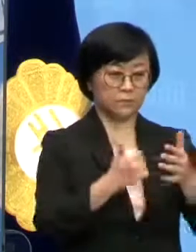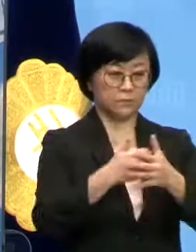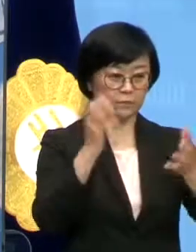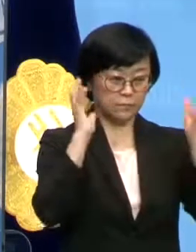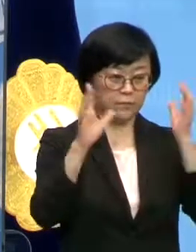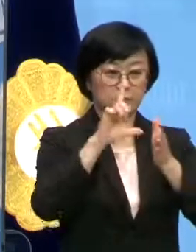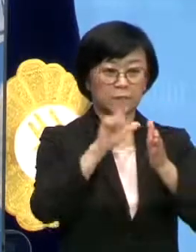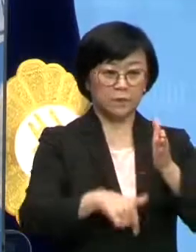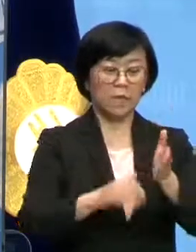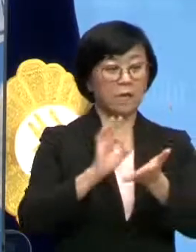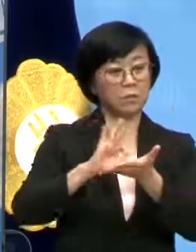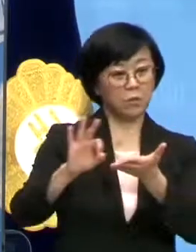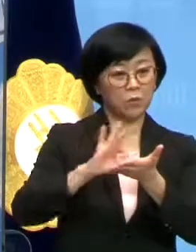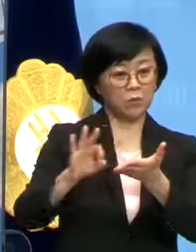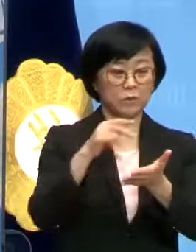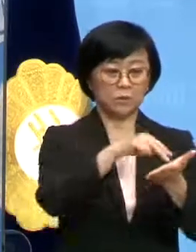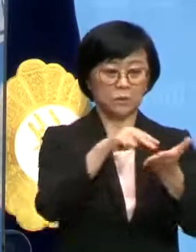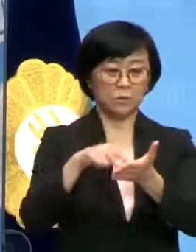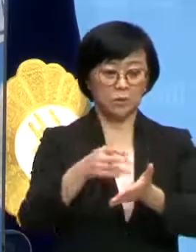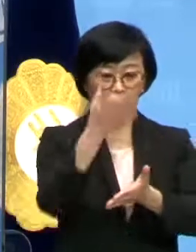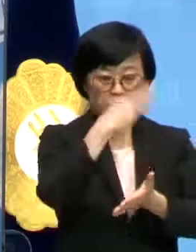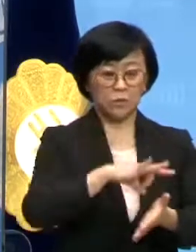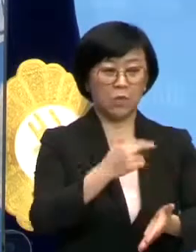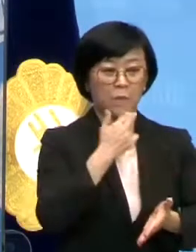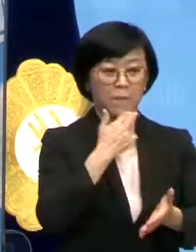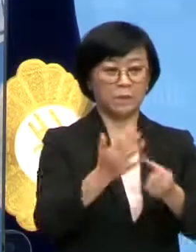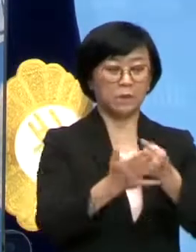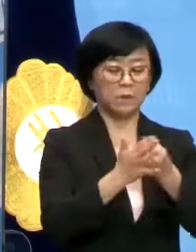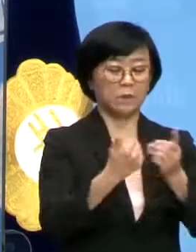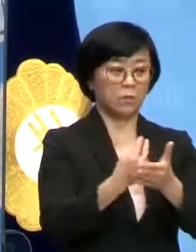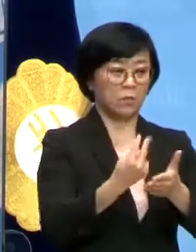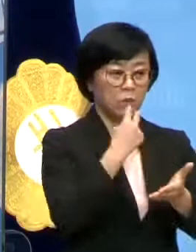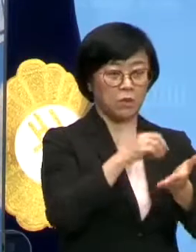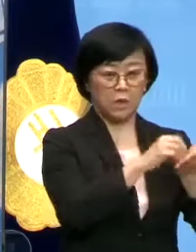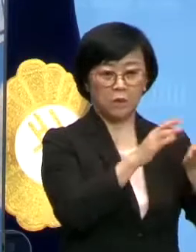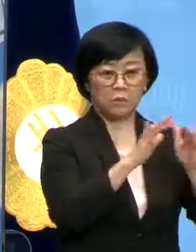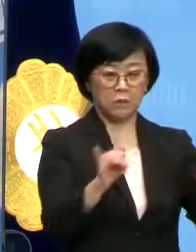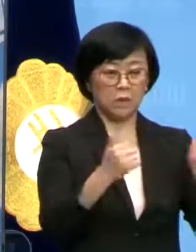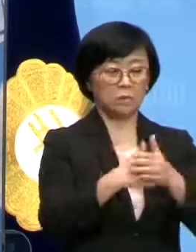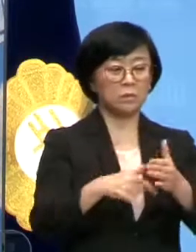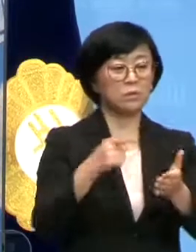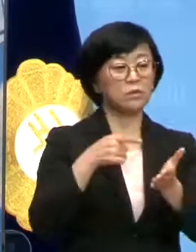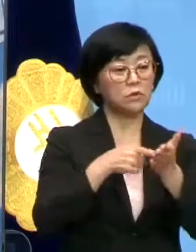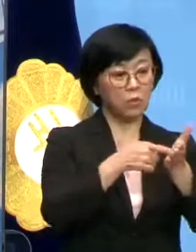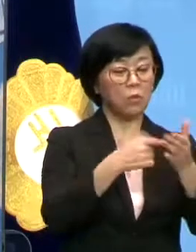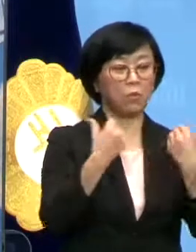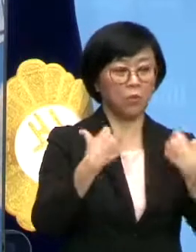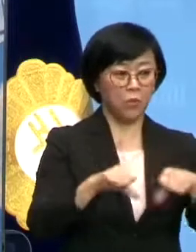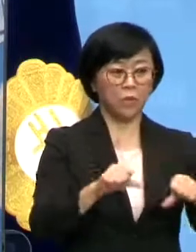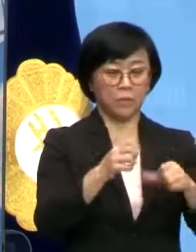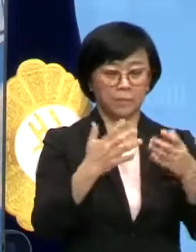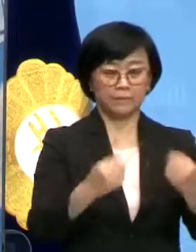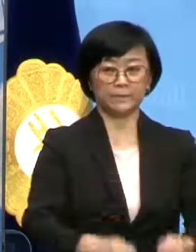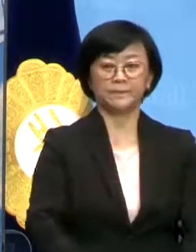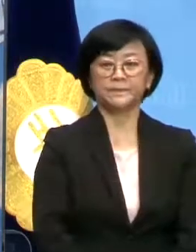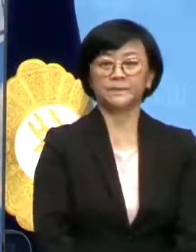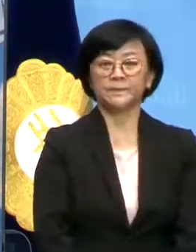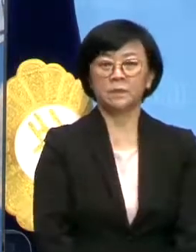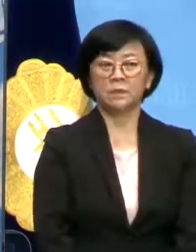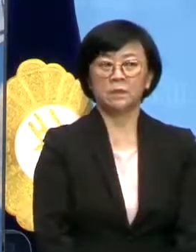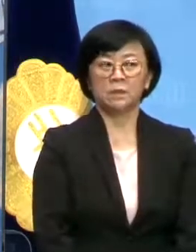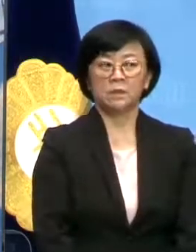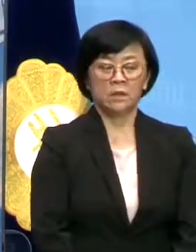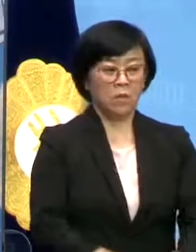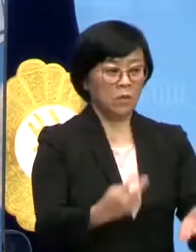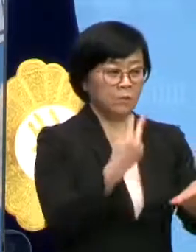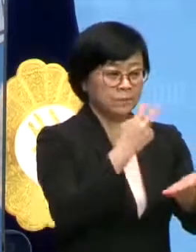시간과 비용 측면에서 비율 적이므로 보험가입자가 봉급에 청구를 포기하는 경우가 많은 것으로 보고되고 있다 이는